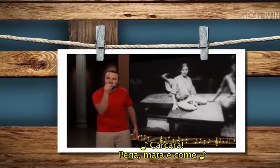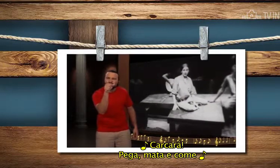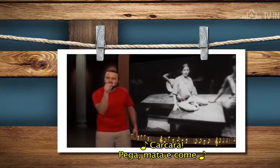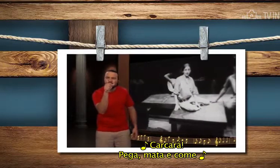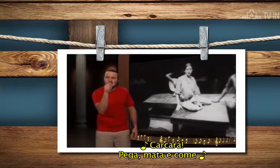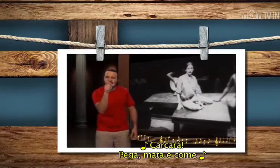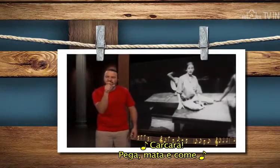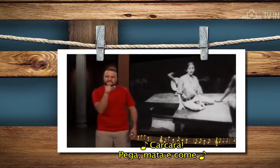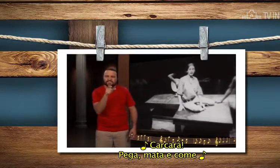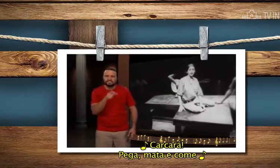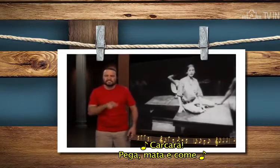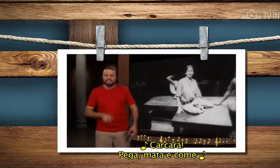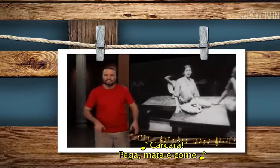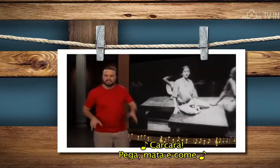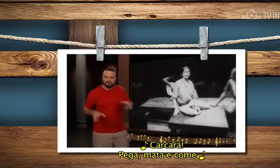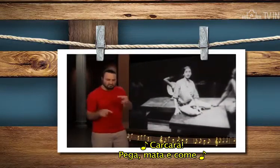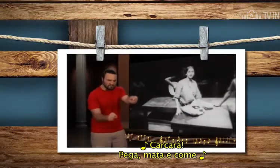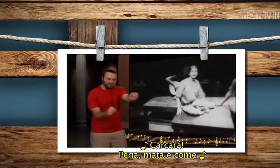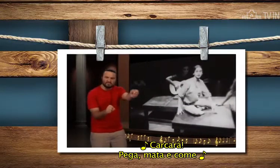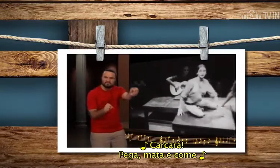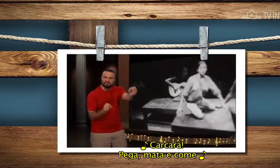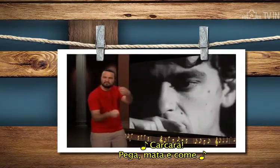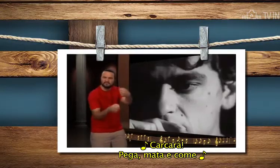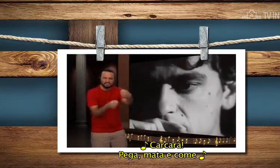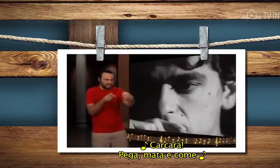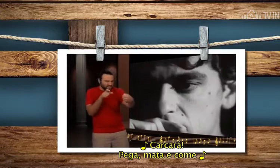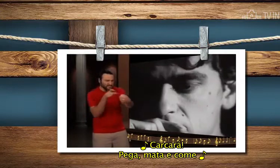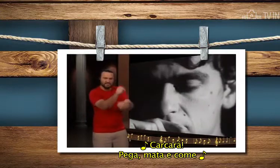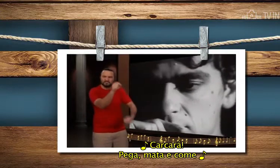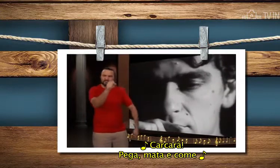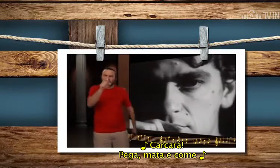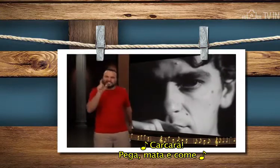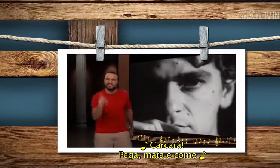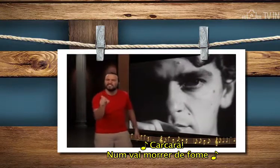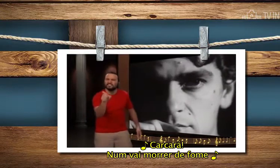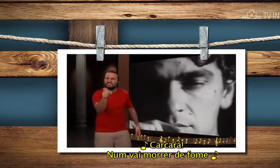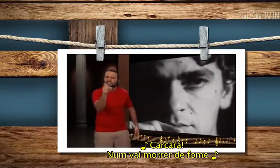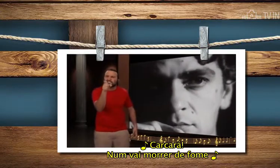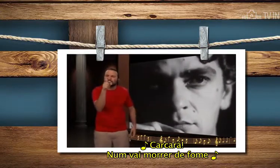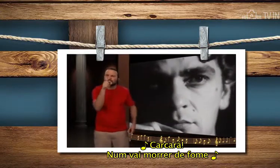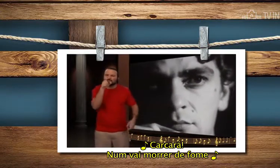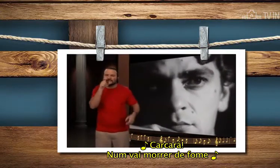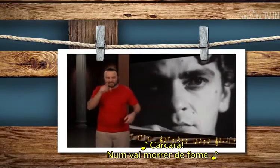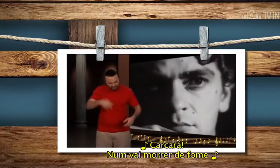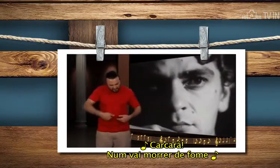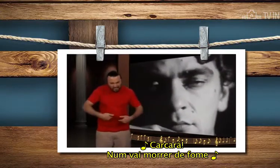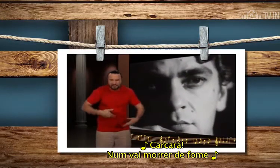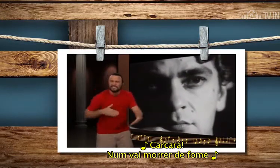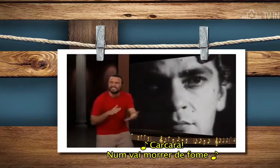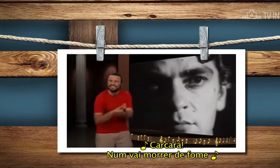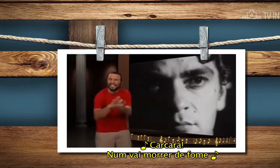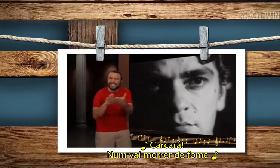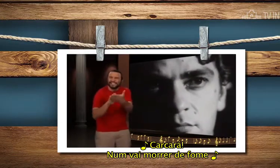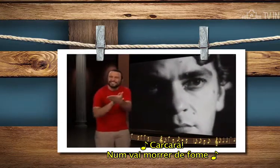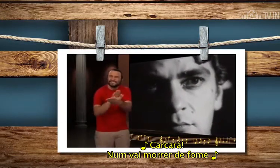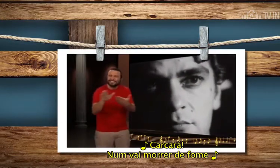Carcará, pega, mata, come? Carcará, vai nos ver o meu bolso?